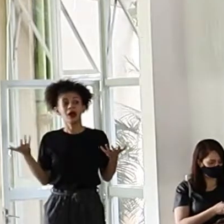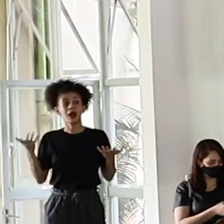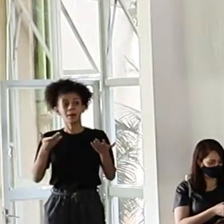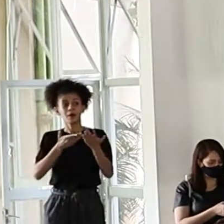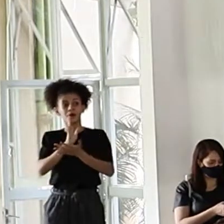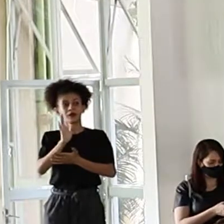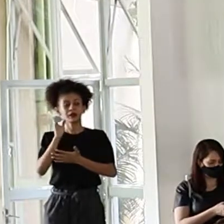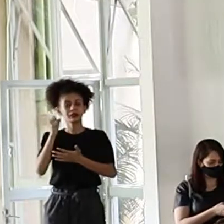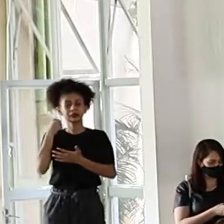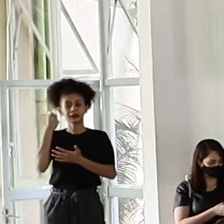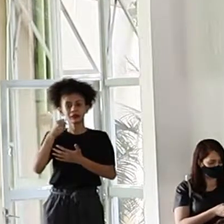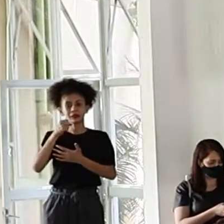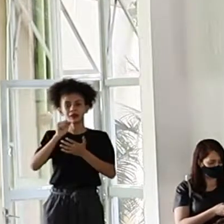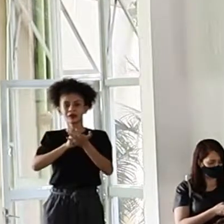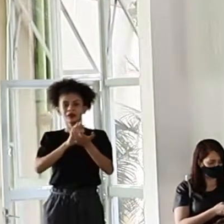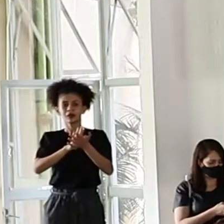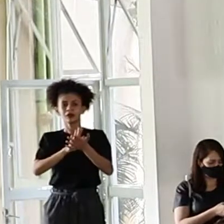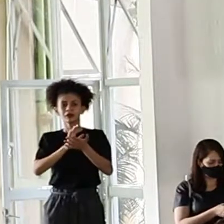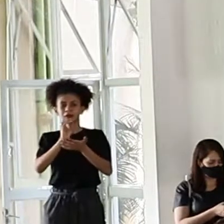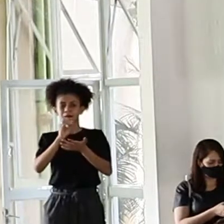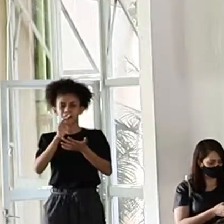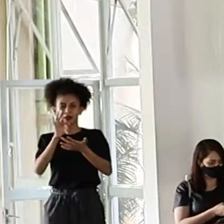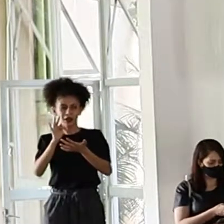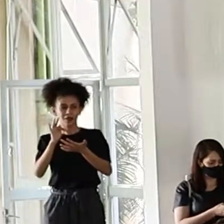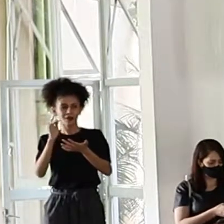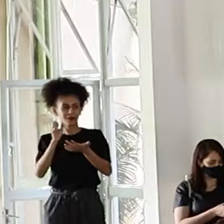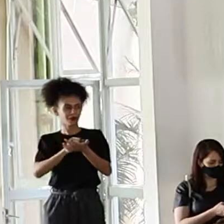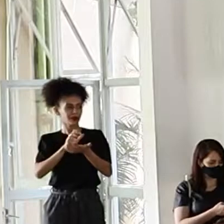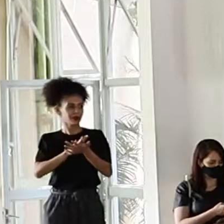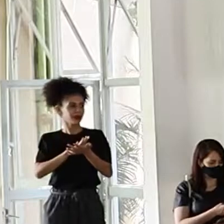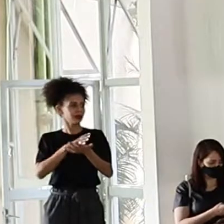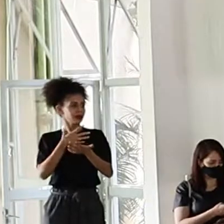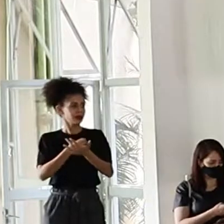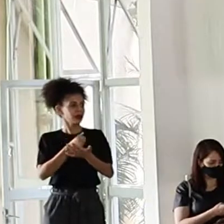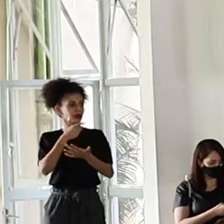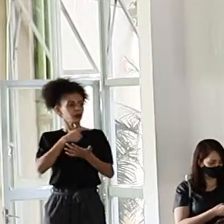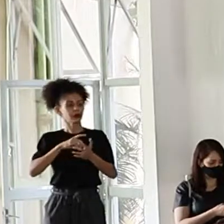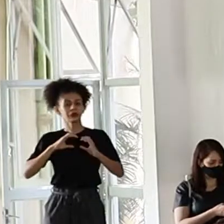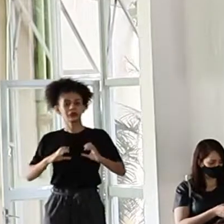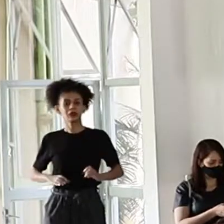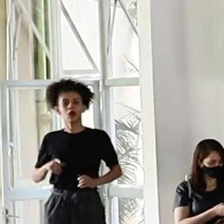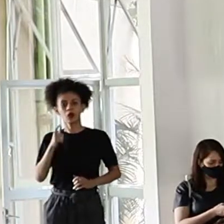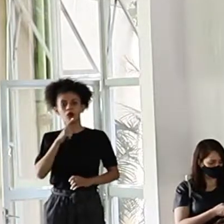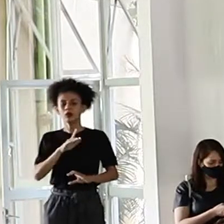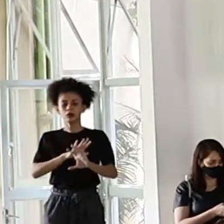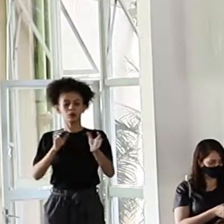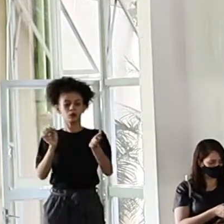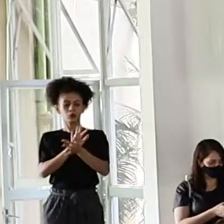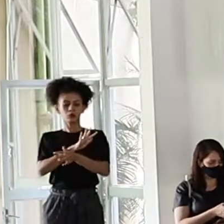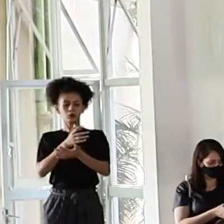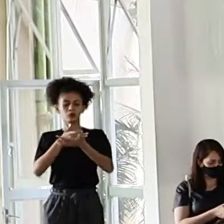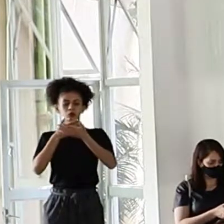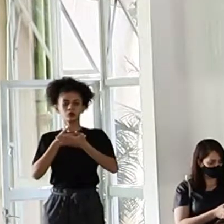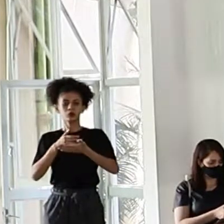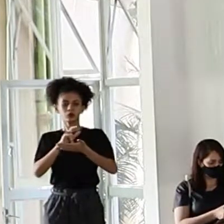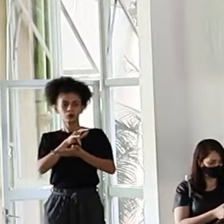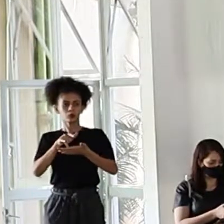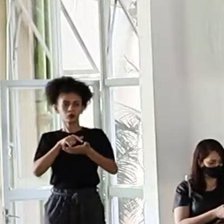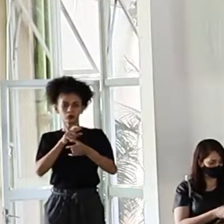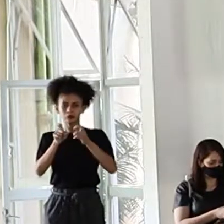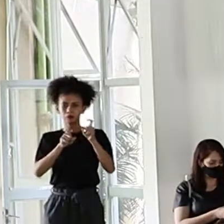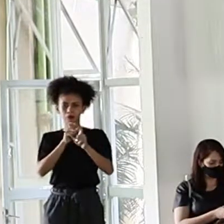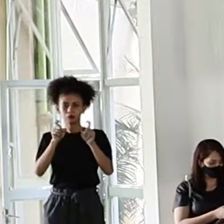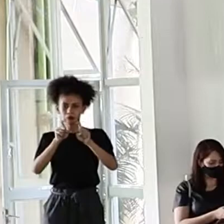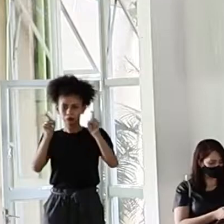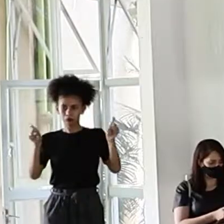o cidadão tenha realmente tudo isso metalizado informatizado né Então parabéns